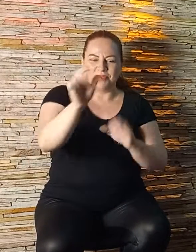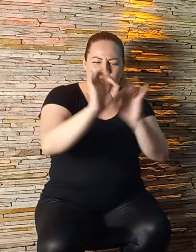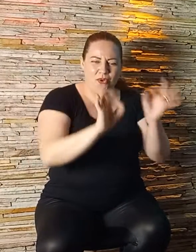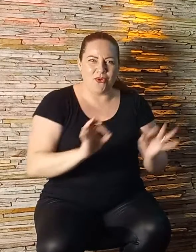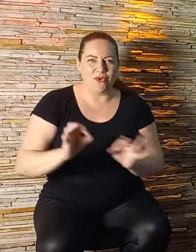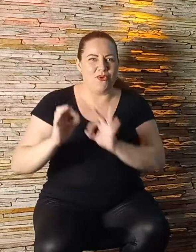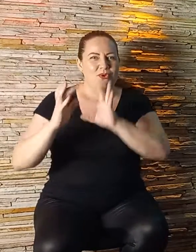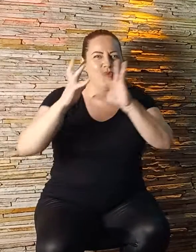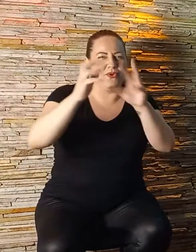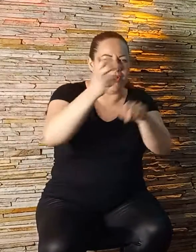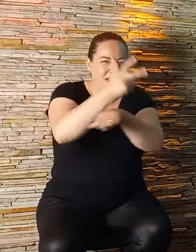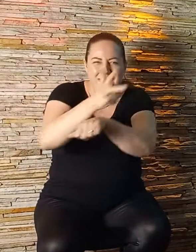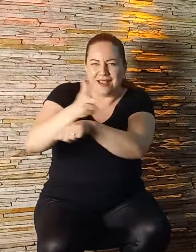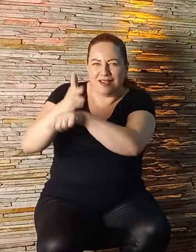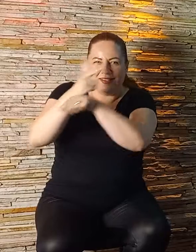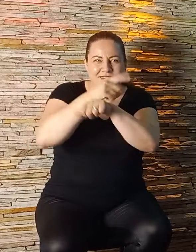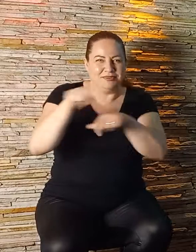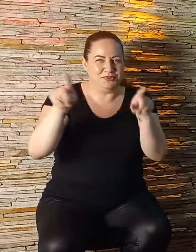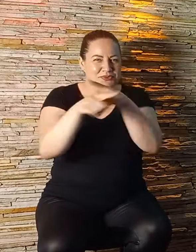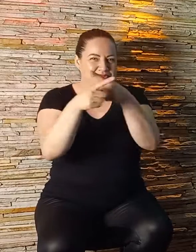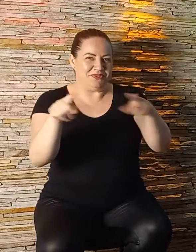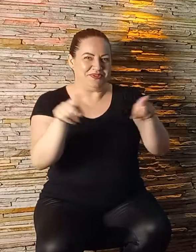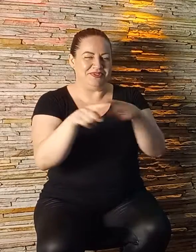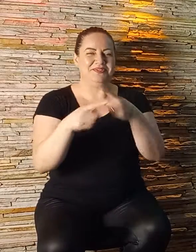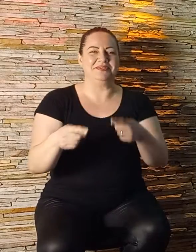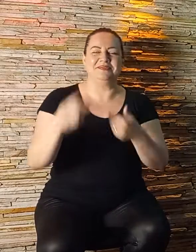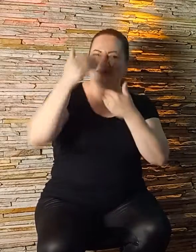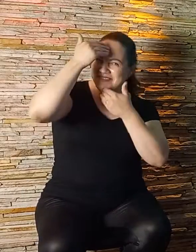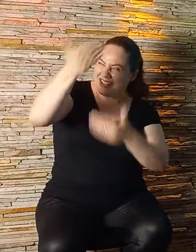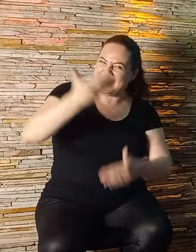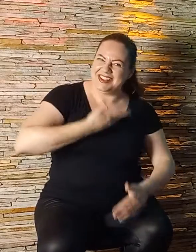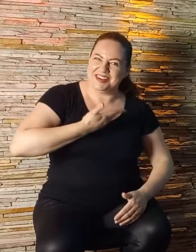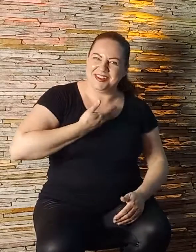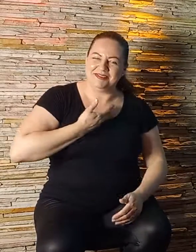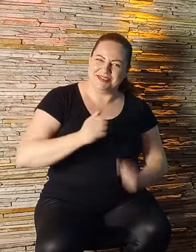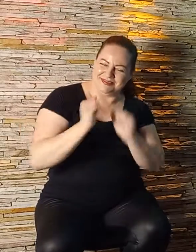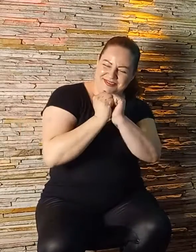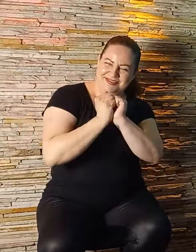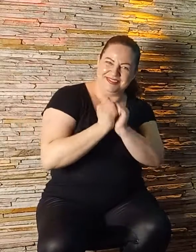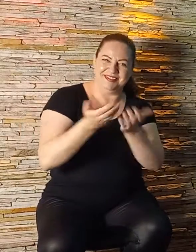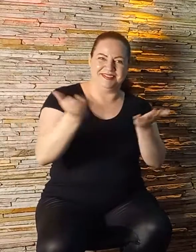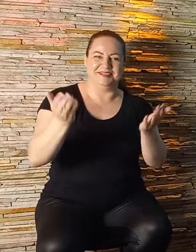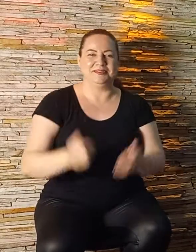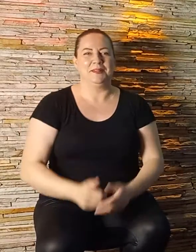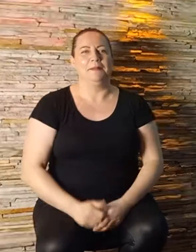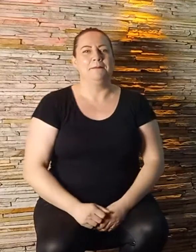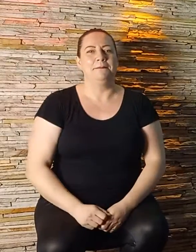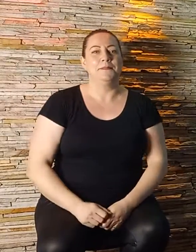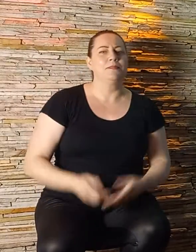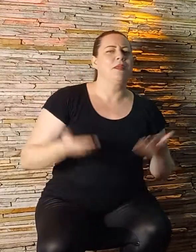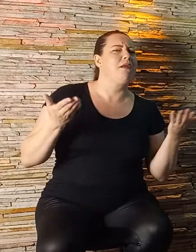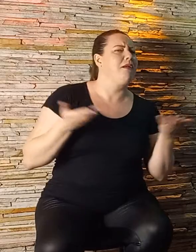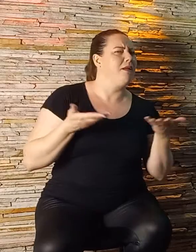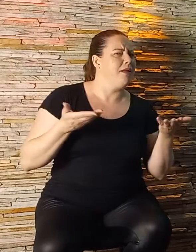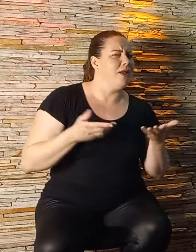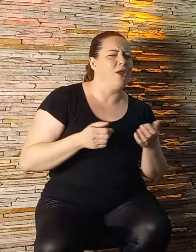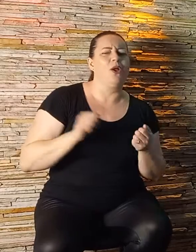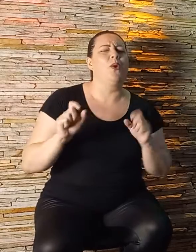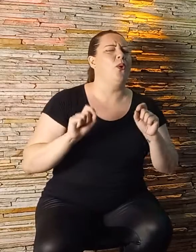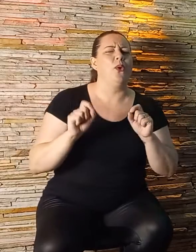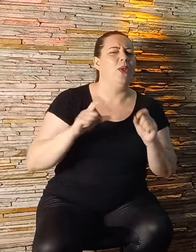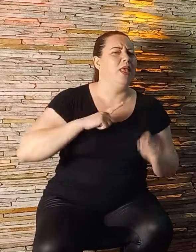fez a prova de toda do videoclipe desse som Valeu mengara tamo junto o que que nós temos agora